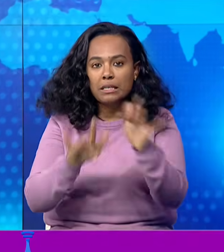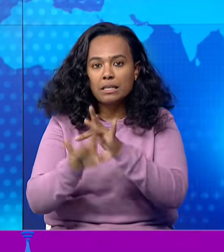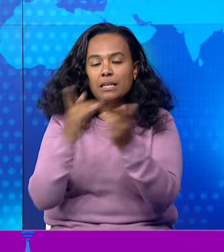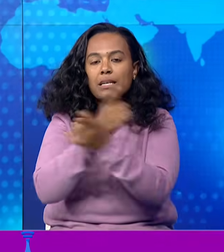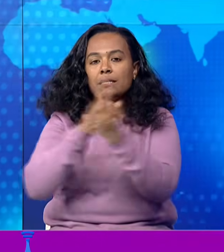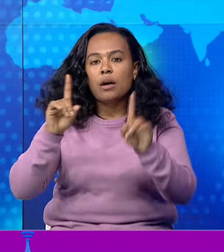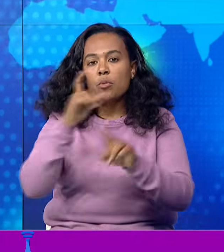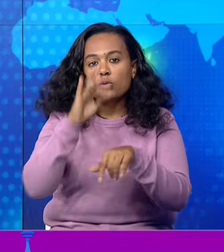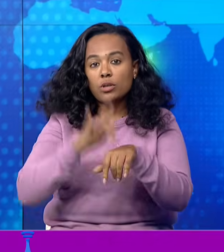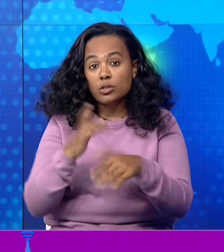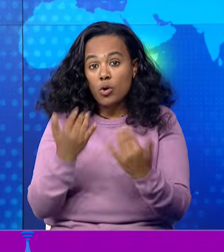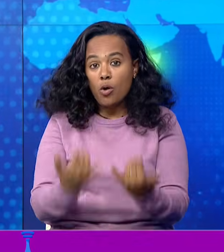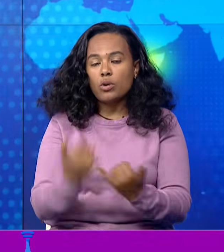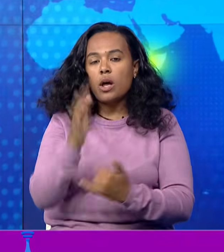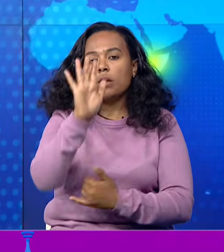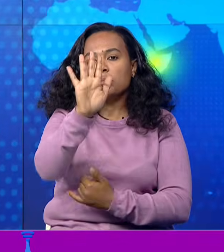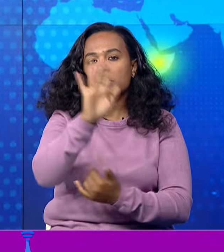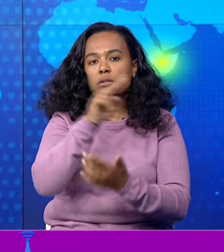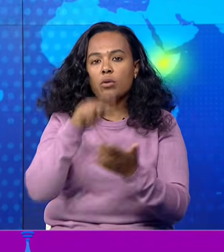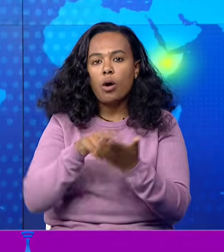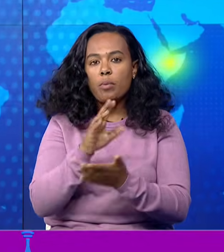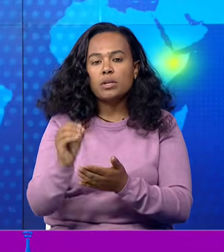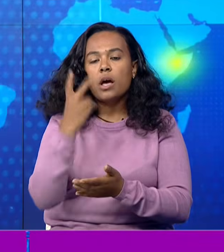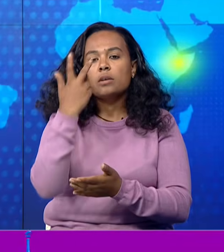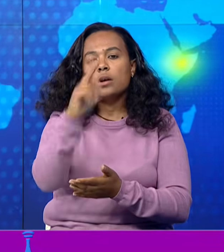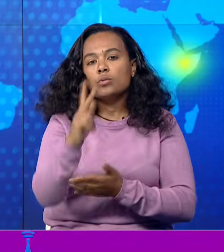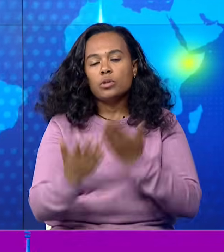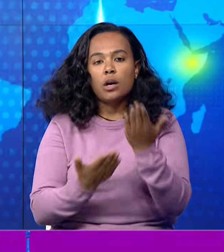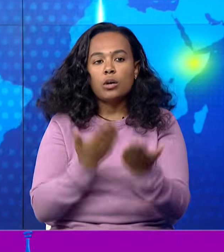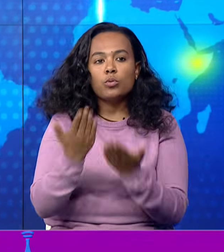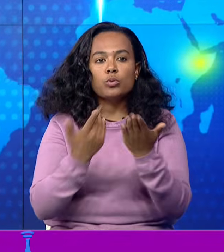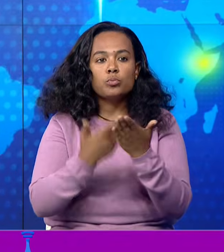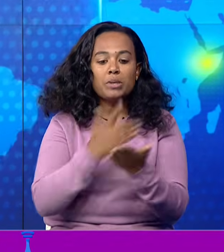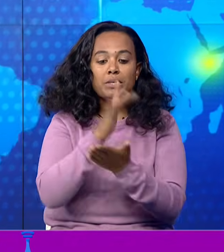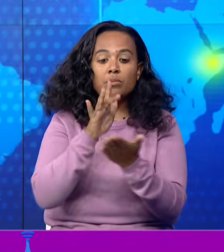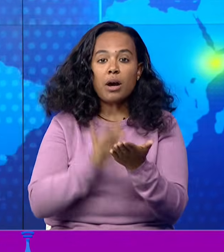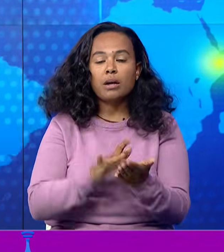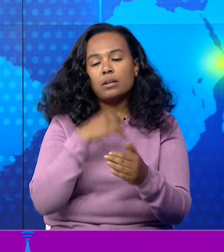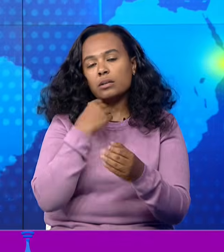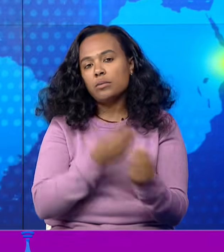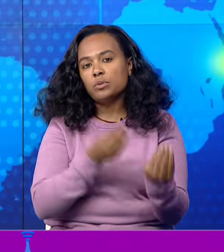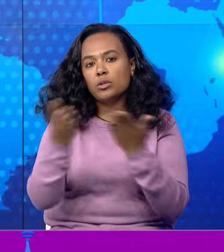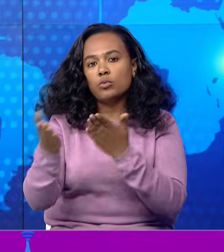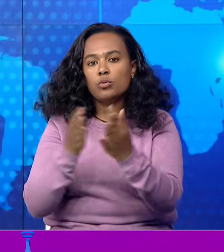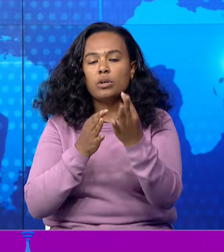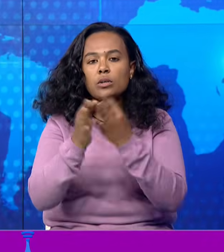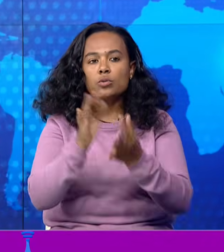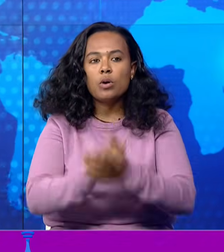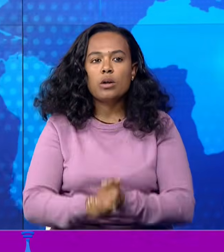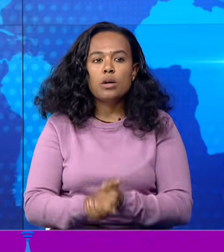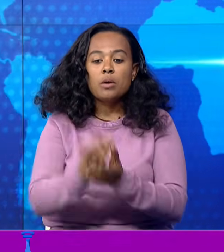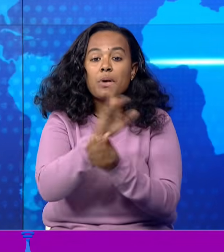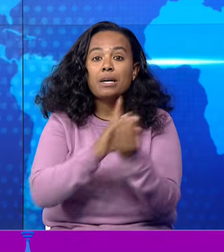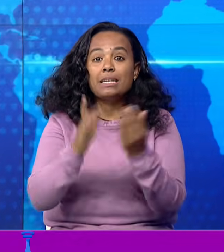መሆኑን ጠቅሰው አሁን ላይ 5 ተቋማትና 13 አገልግሎቶች በዚህ ማዕከል እንደሚሰጡ ገልጸዋል። በክልል